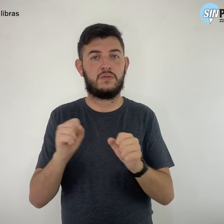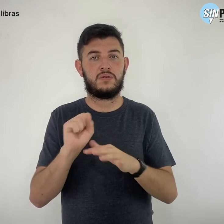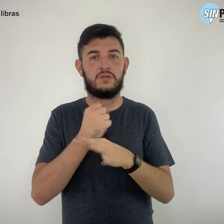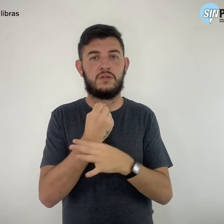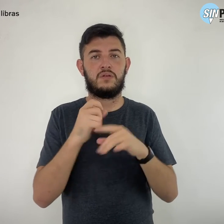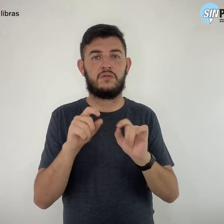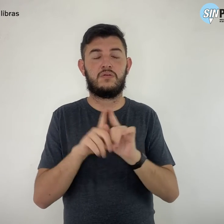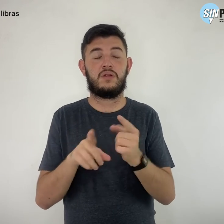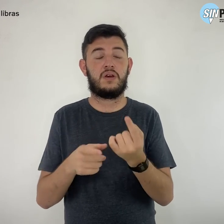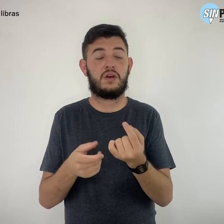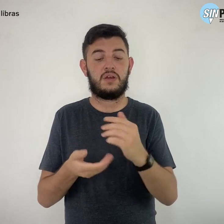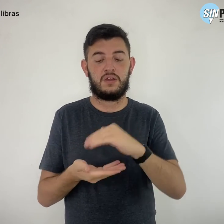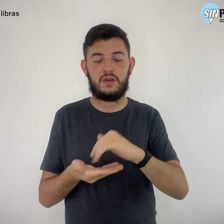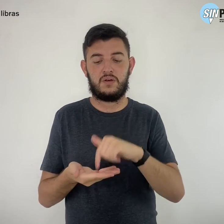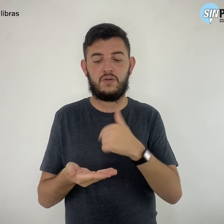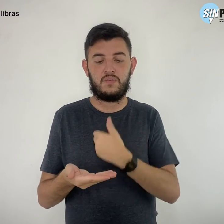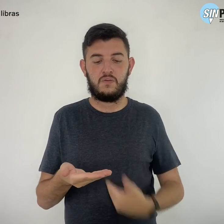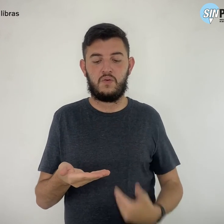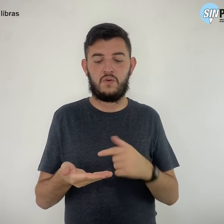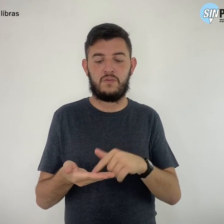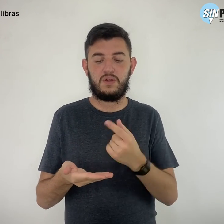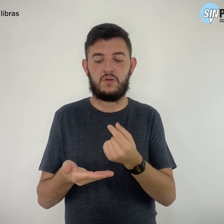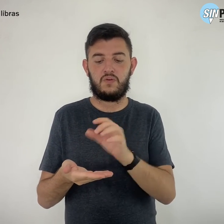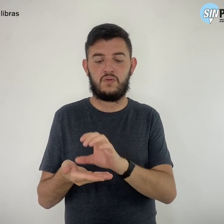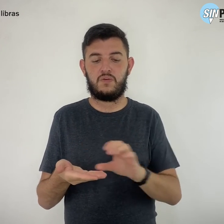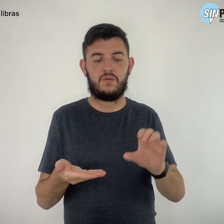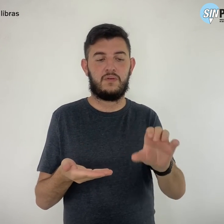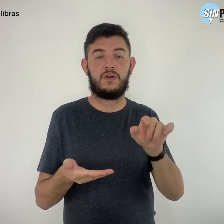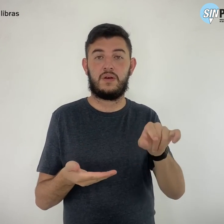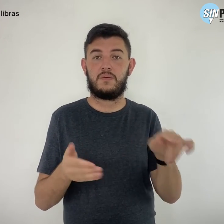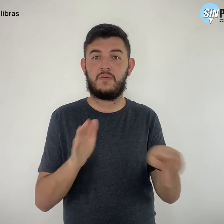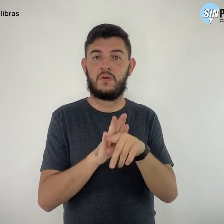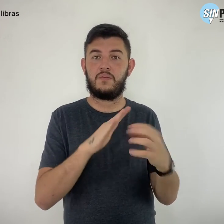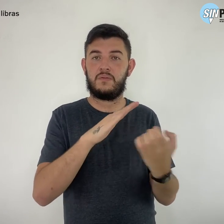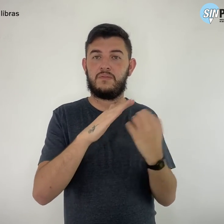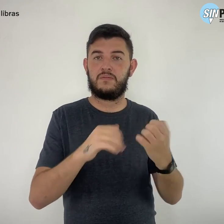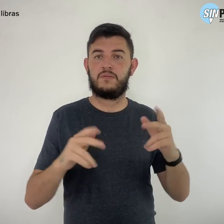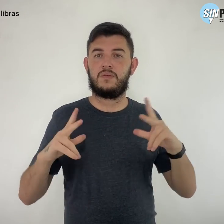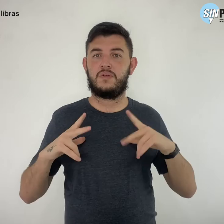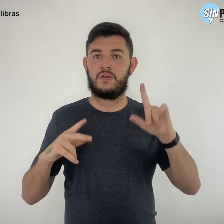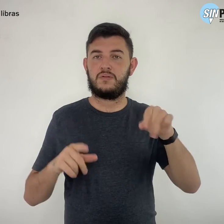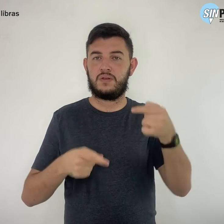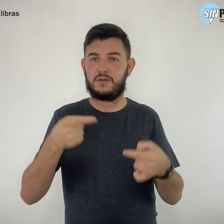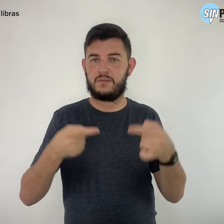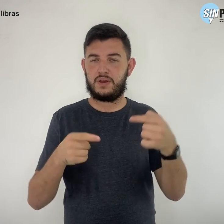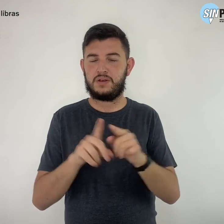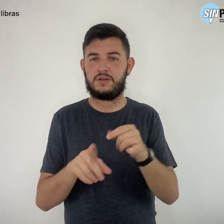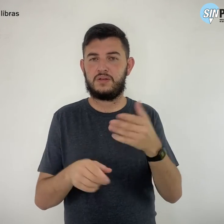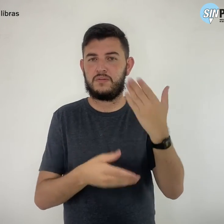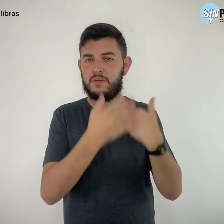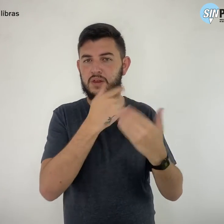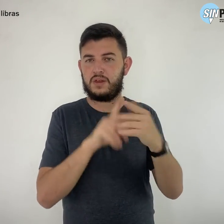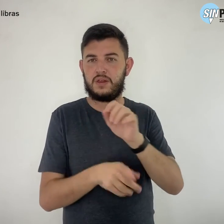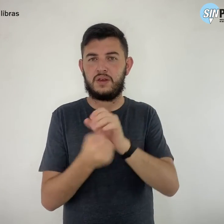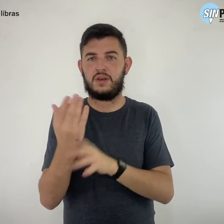instituições privadas. Foi um debate intenso à época da regulamentação do fundo,